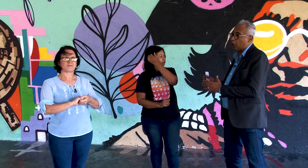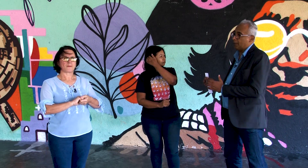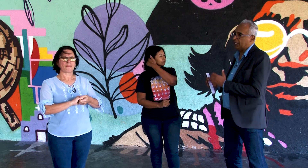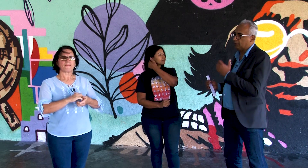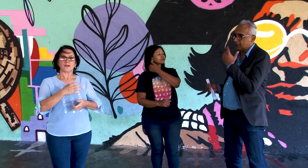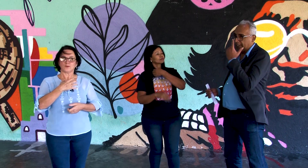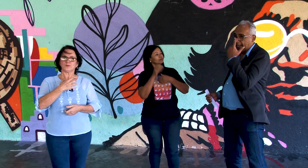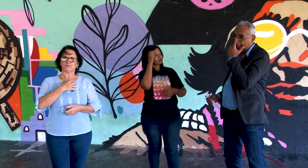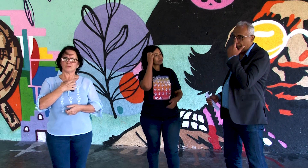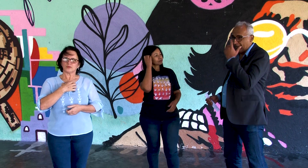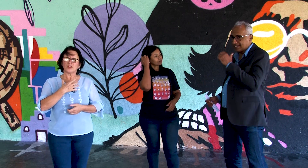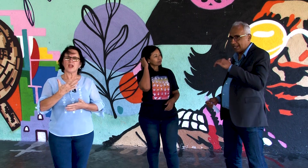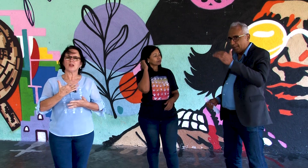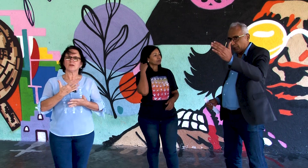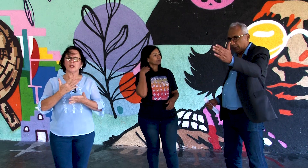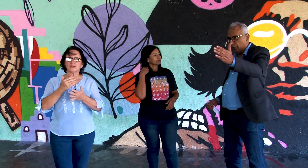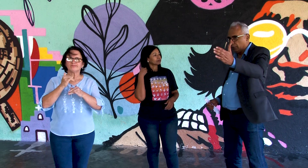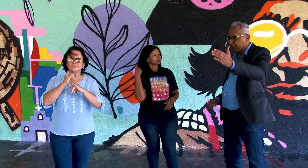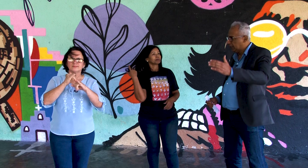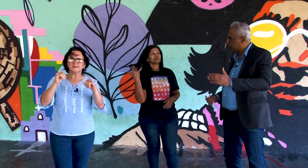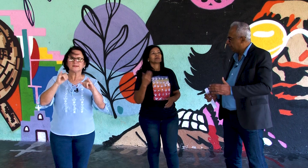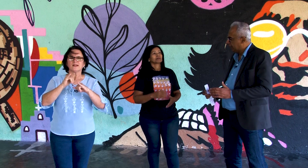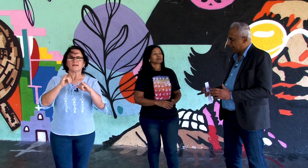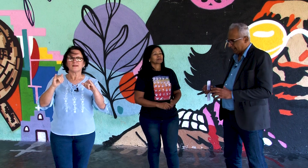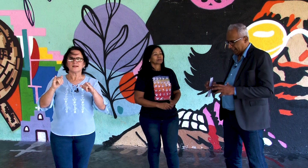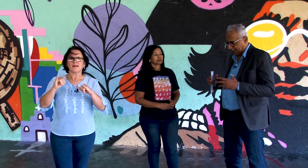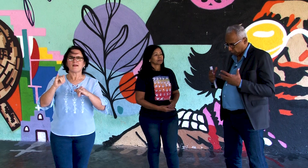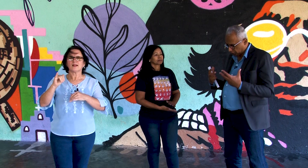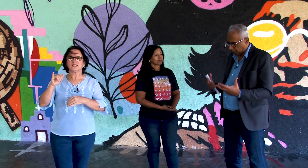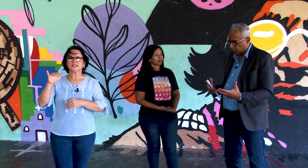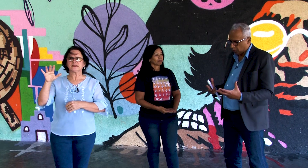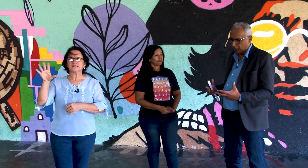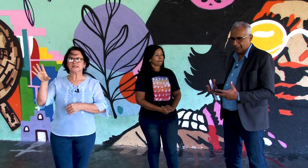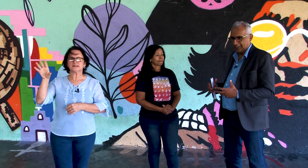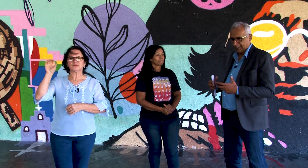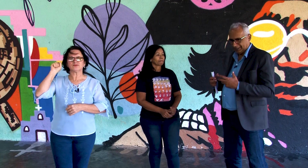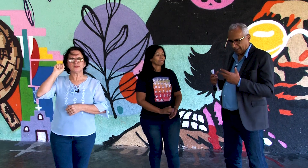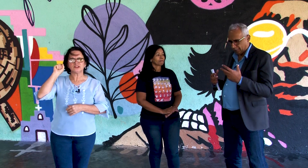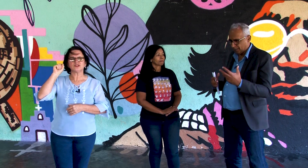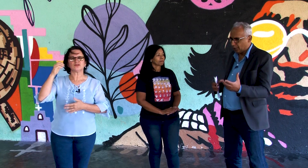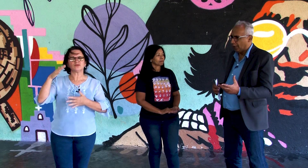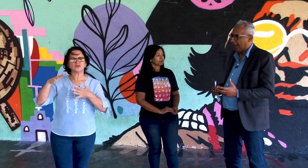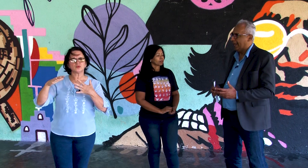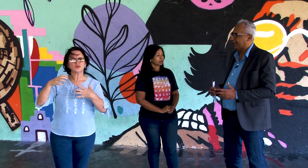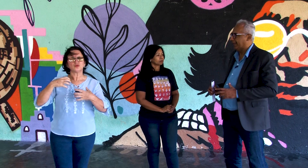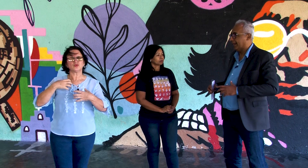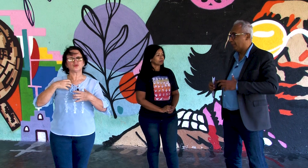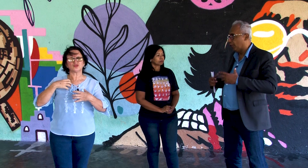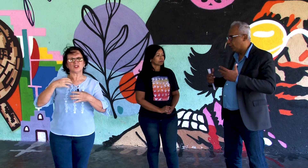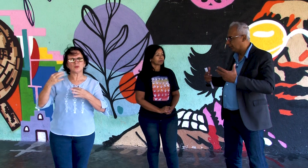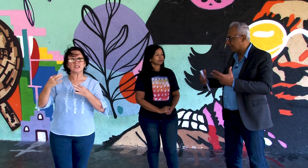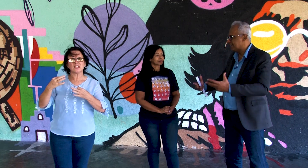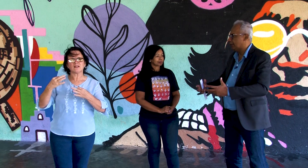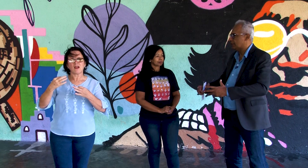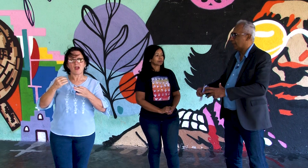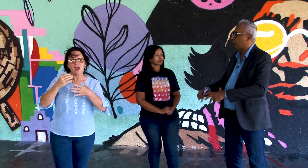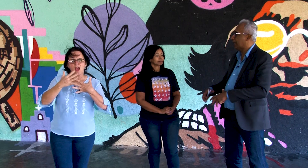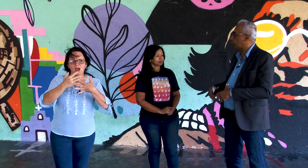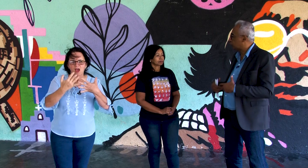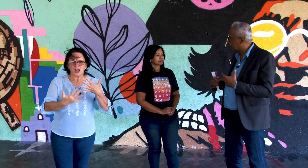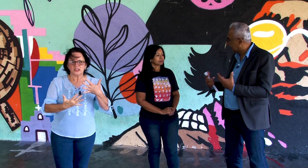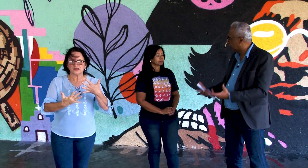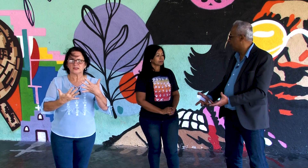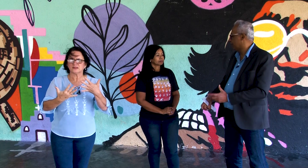Daquela forma que você queria passar para o teu ouvinte ali, que não chegou da forma correta e acabou acontecendo, isso